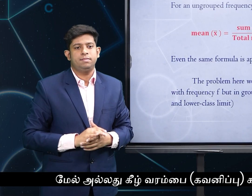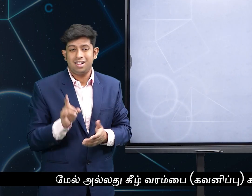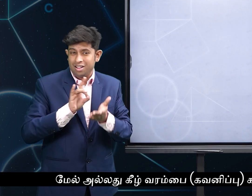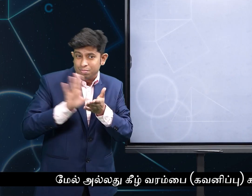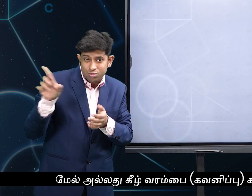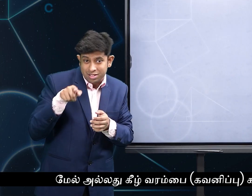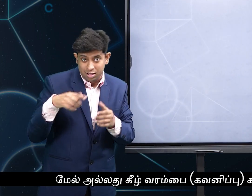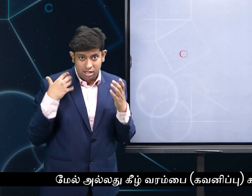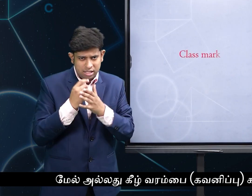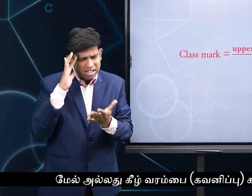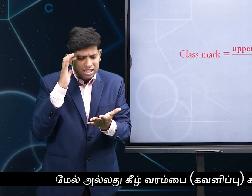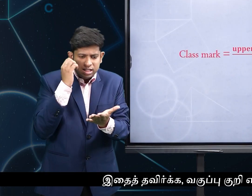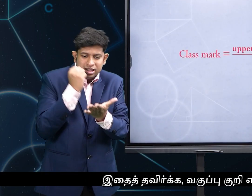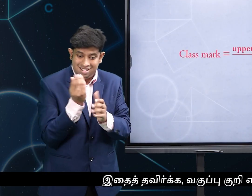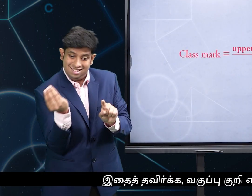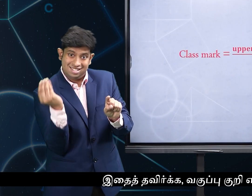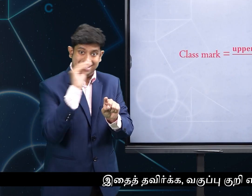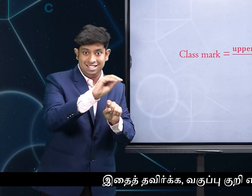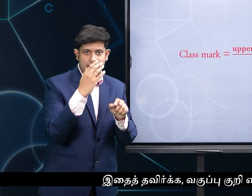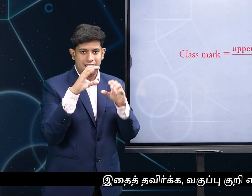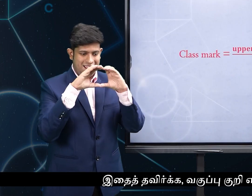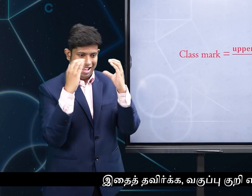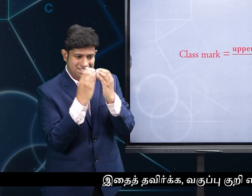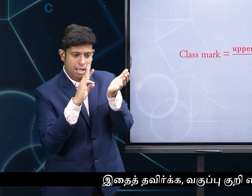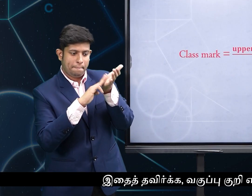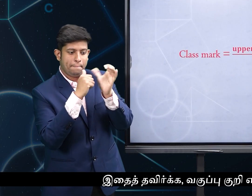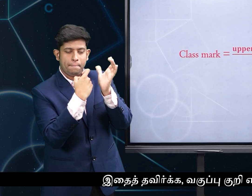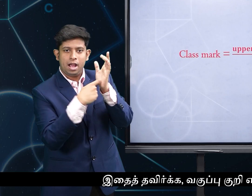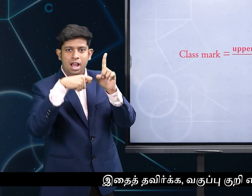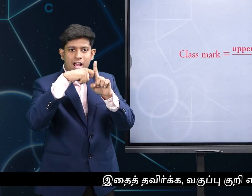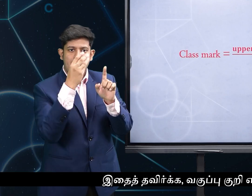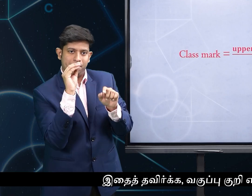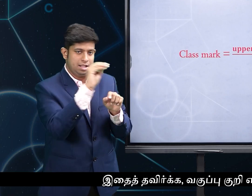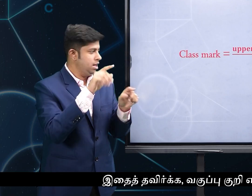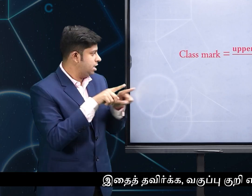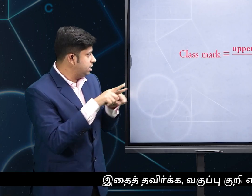கவனிப்பு, கருத்தில் கொள்ள வேண்டும். இதை தவிர்க்க வகுப்பு குறி என்று கருதுகிறோம்.